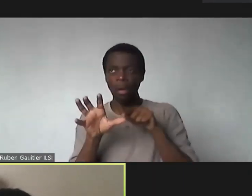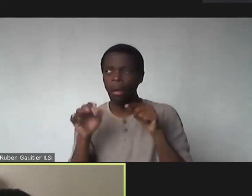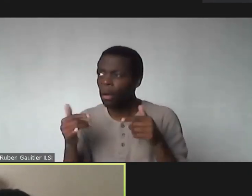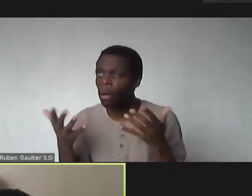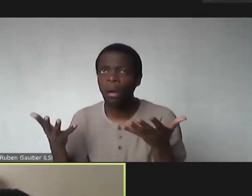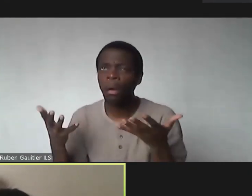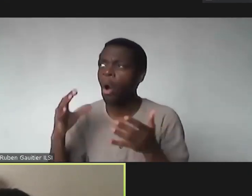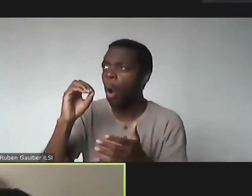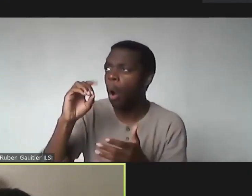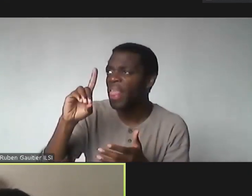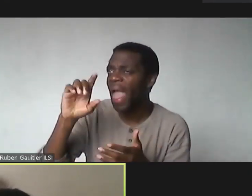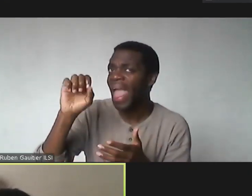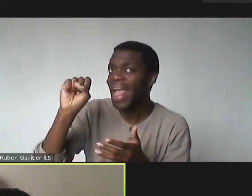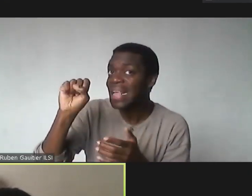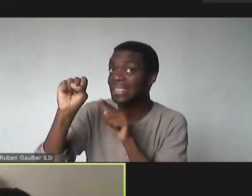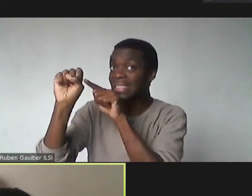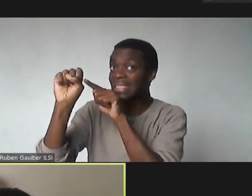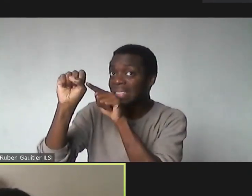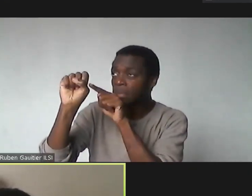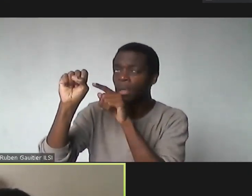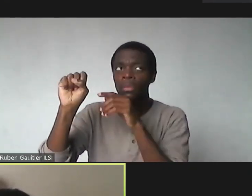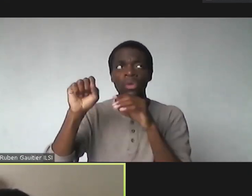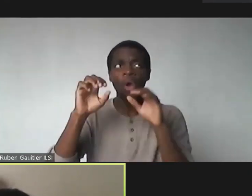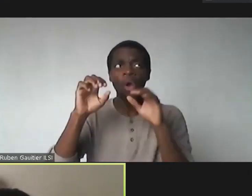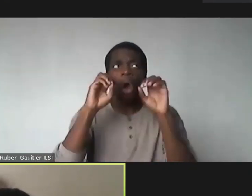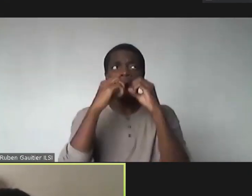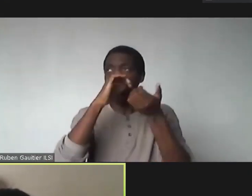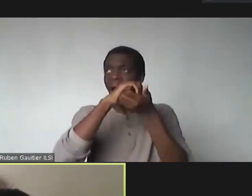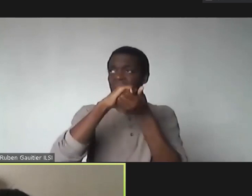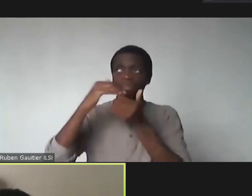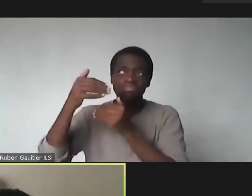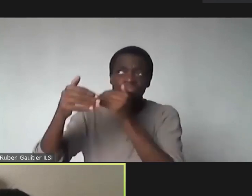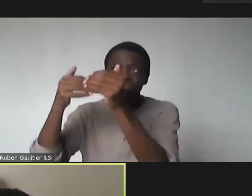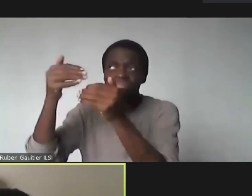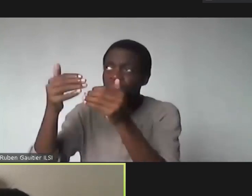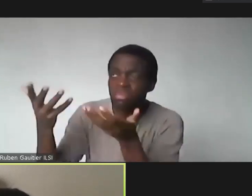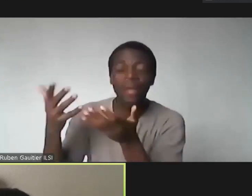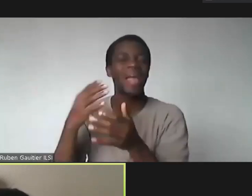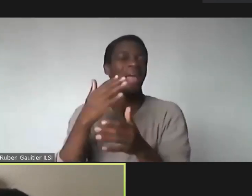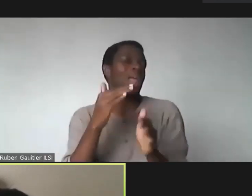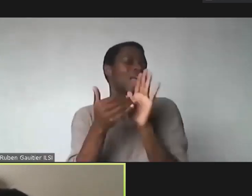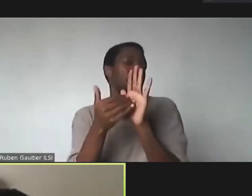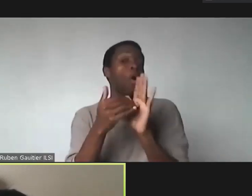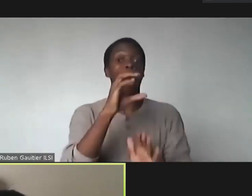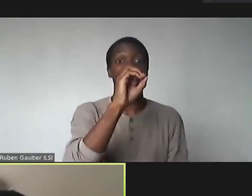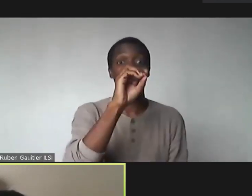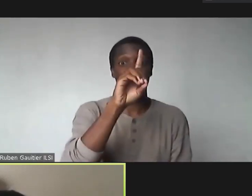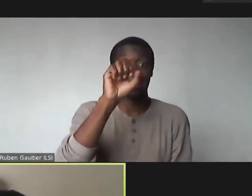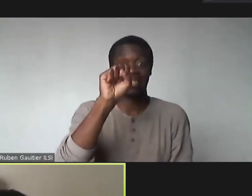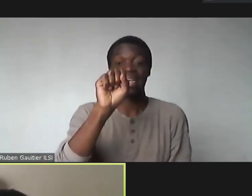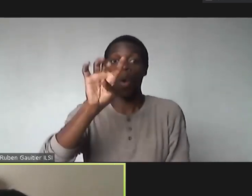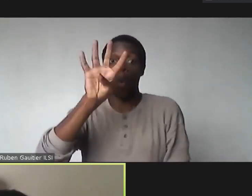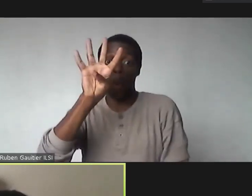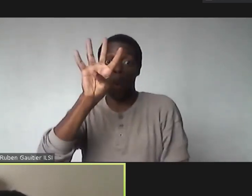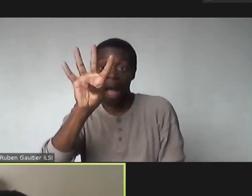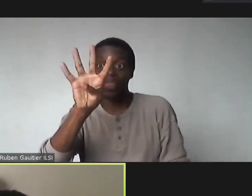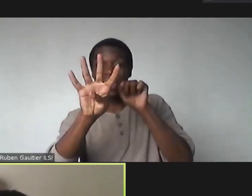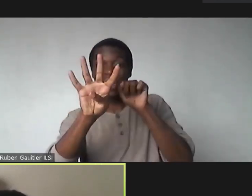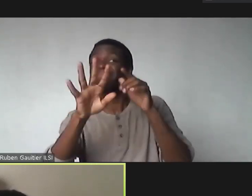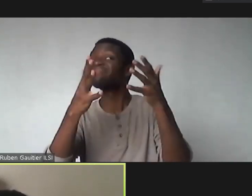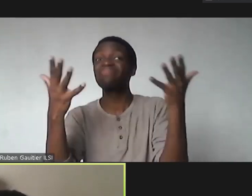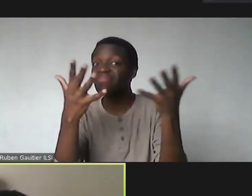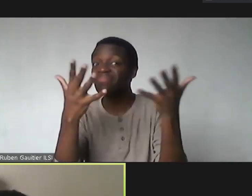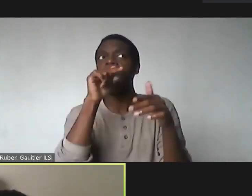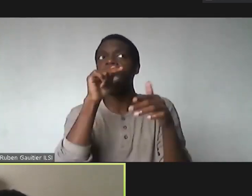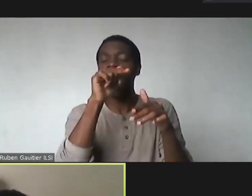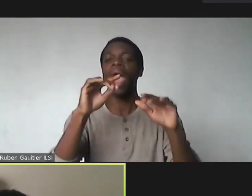averiguar qué se está haciendo por la implementación del ODS 4, que tiene que ver con educación inclusiva y equitativa de calidad. Tenemos que